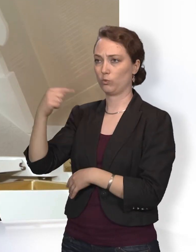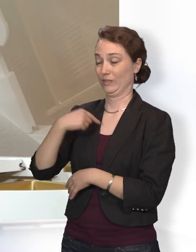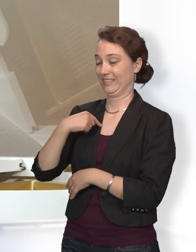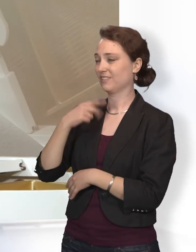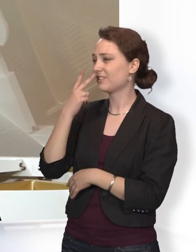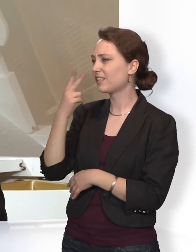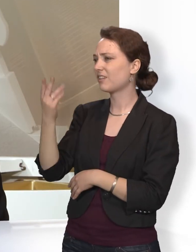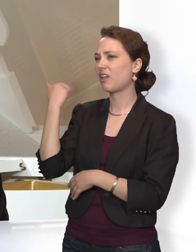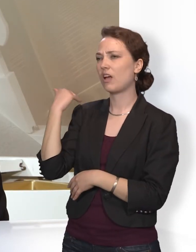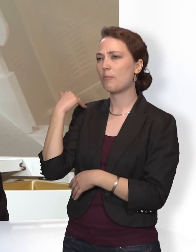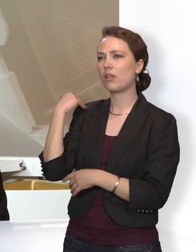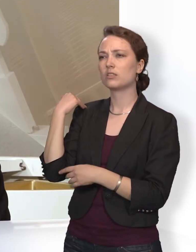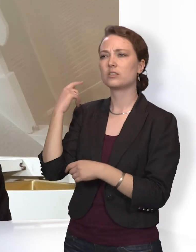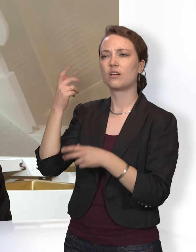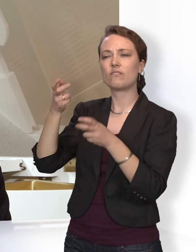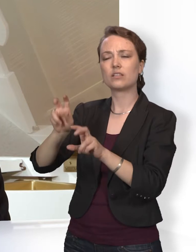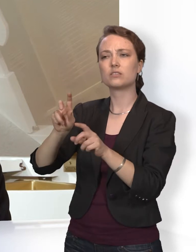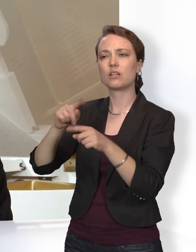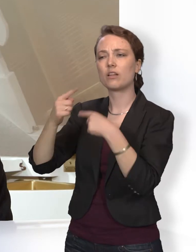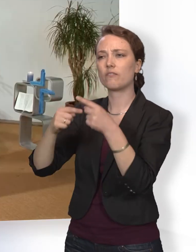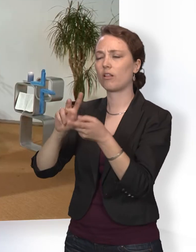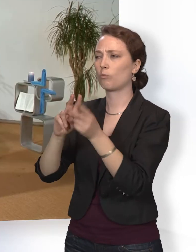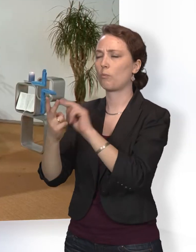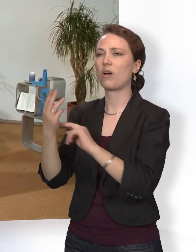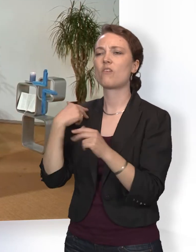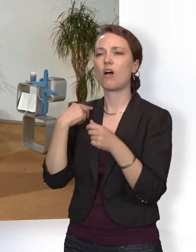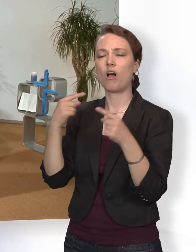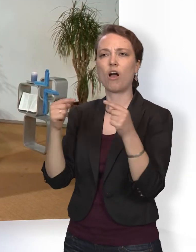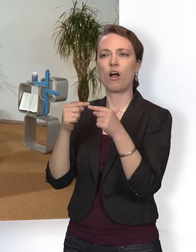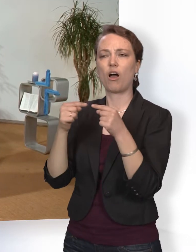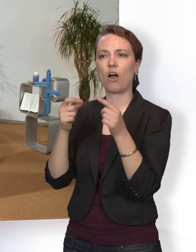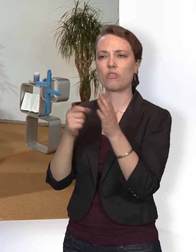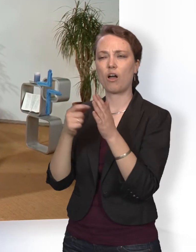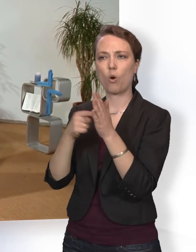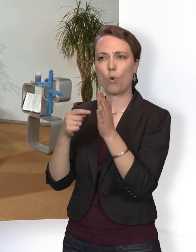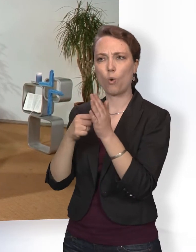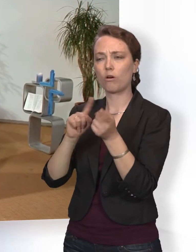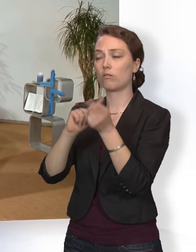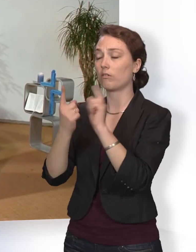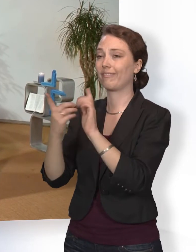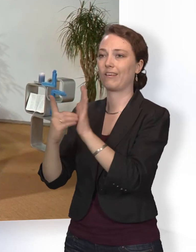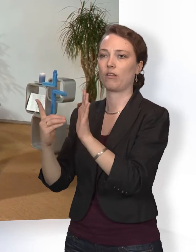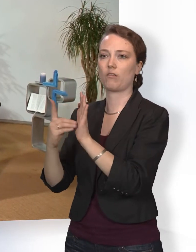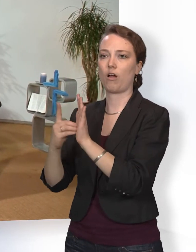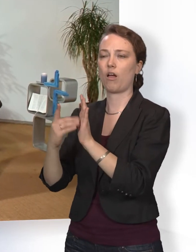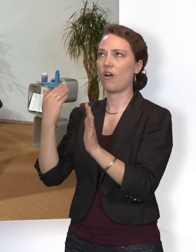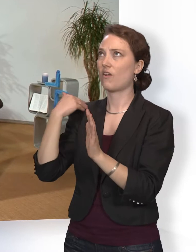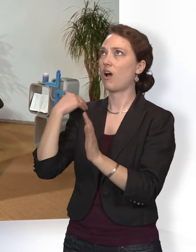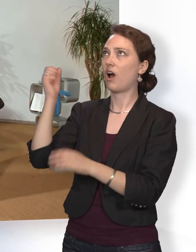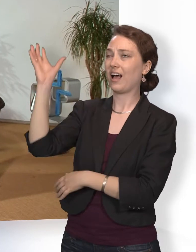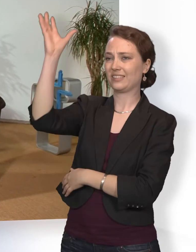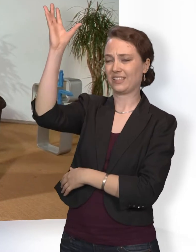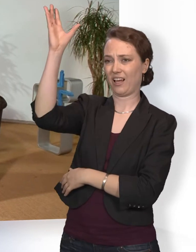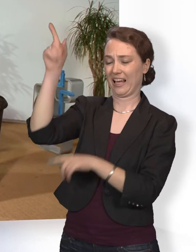zu digital kommt. Praktisch gesprochen beim Astra-Satelliten auf denselben